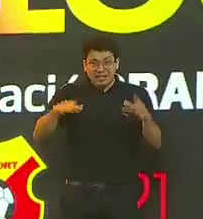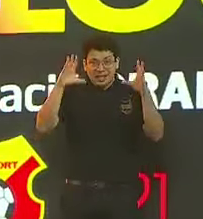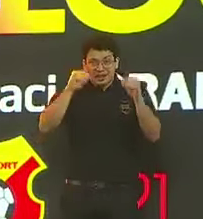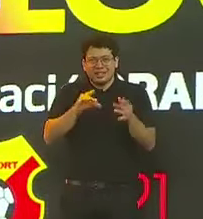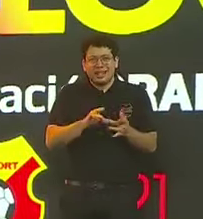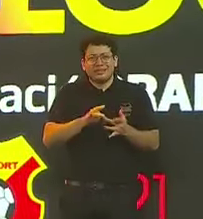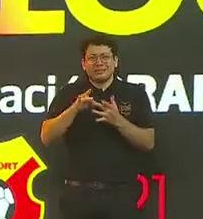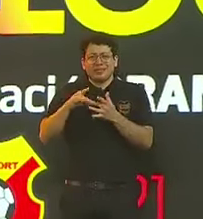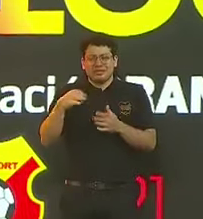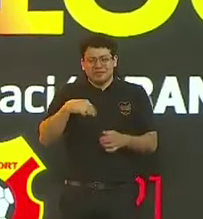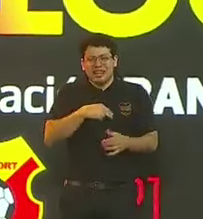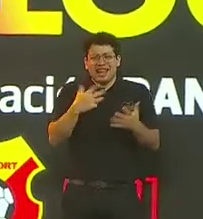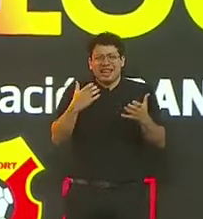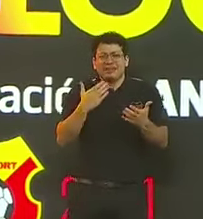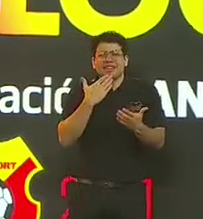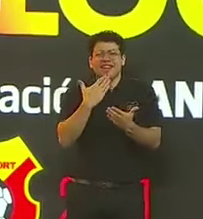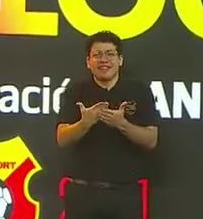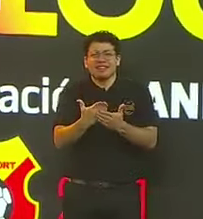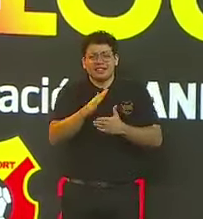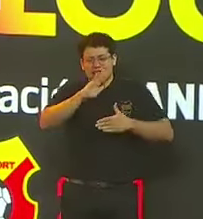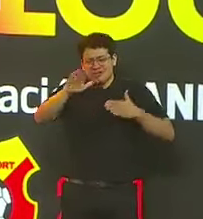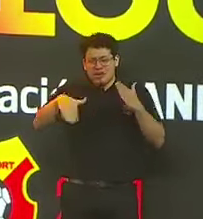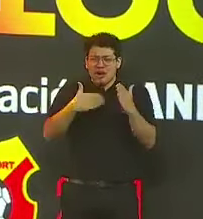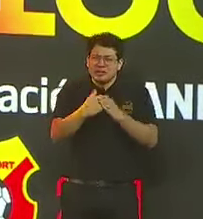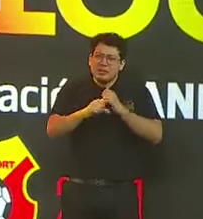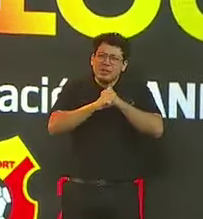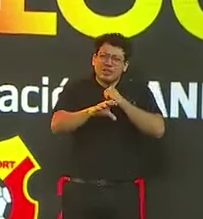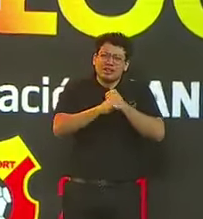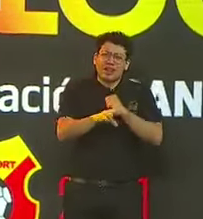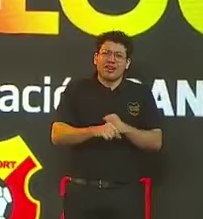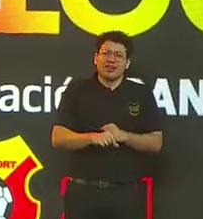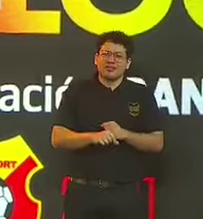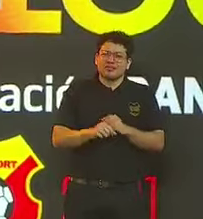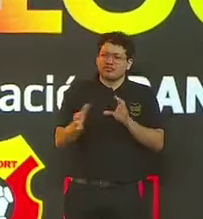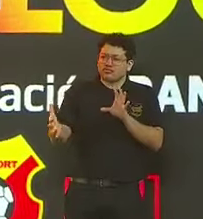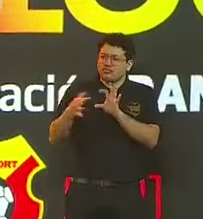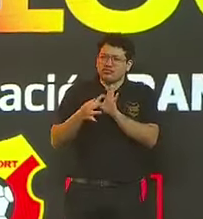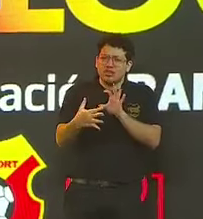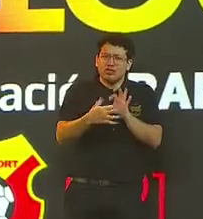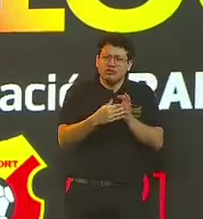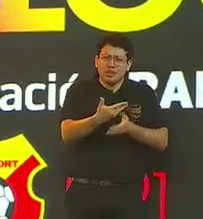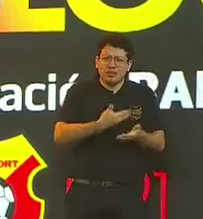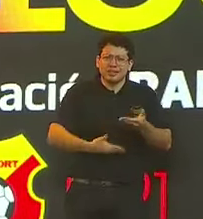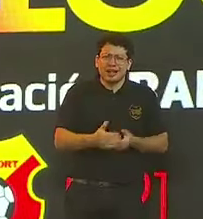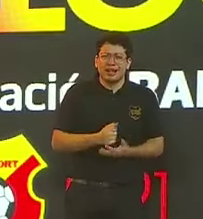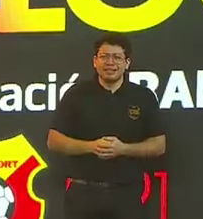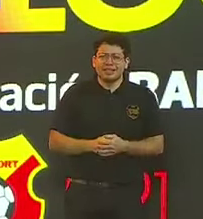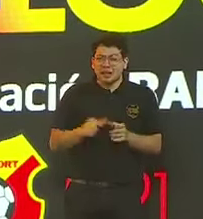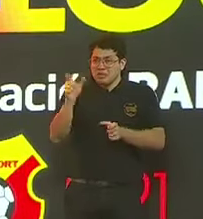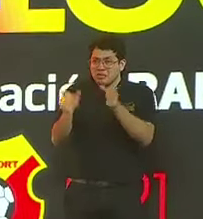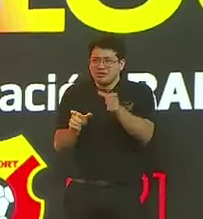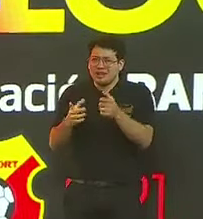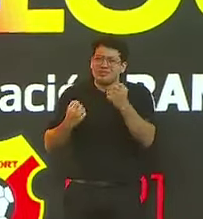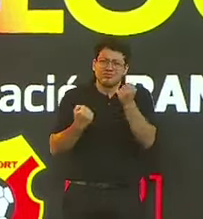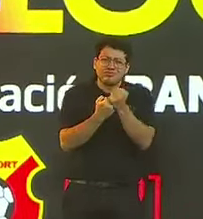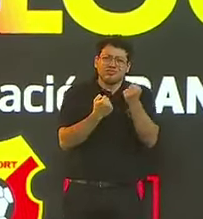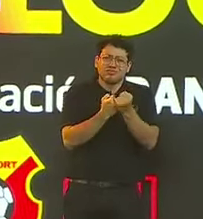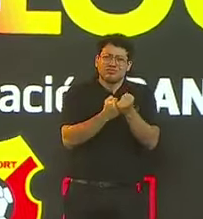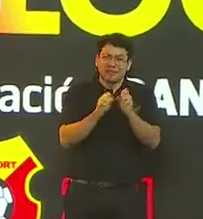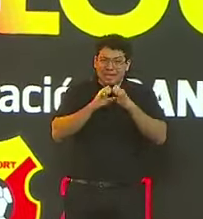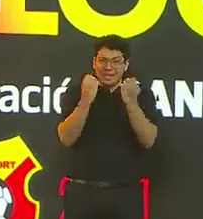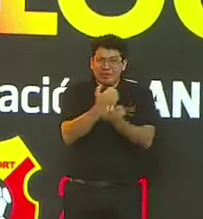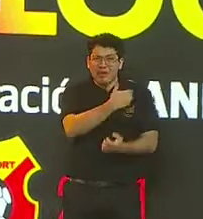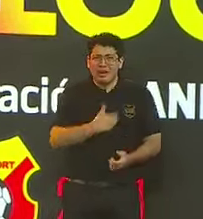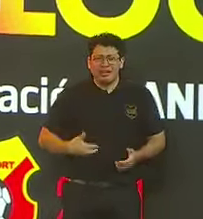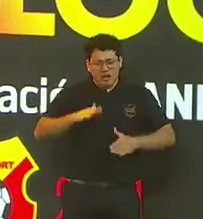especial queremos agradecer a los patrocinadores, a los socios comerciales, a la gente que ha apoyado al Team Florense en